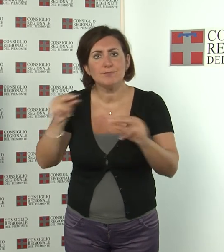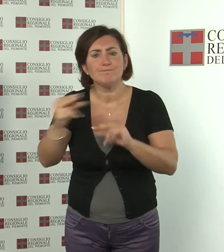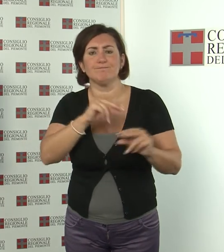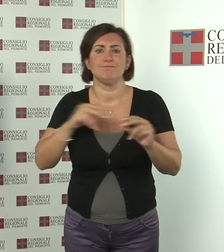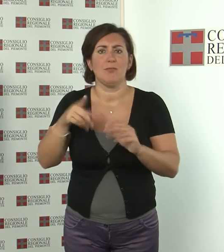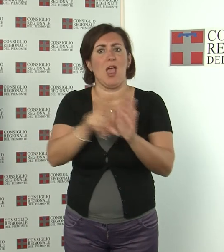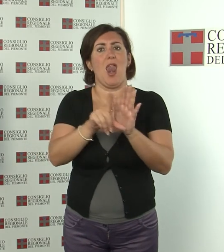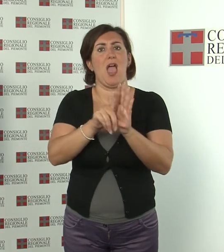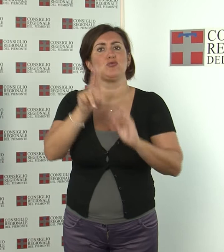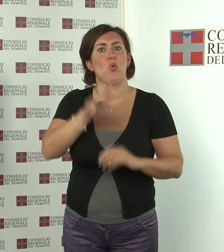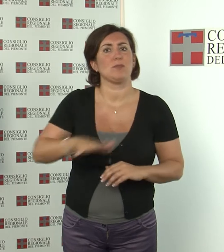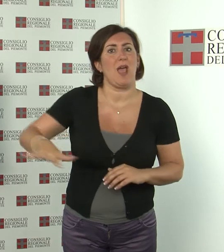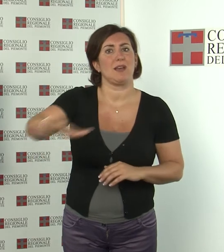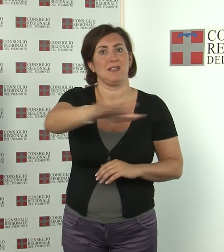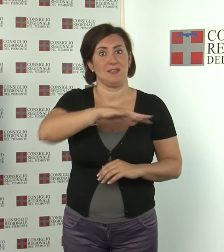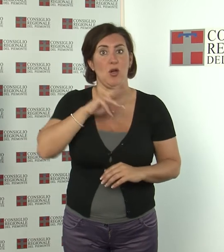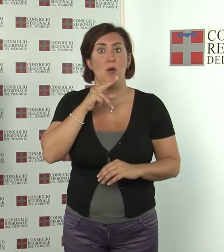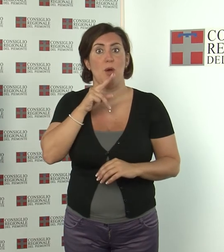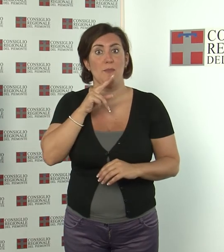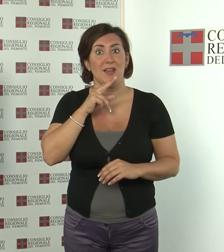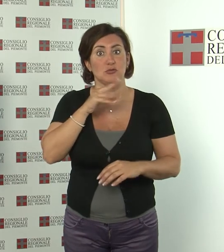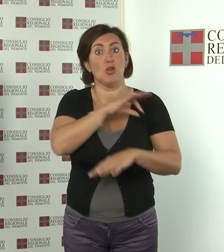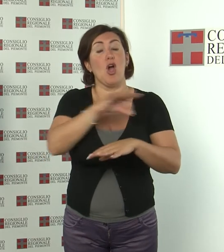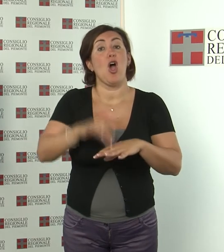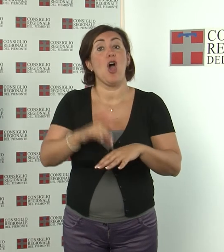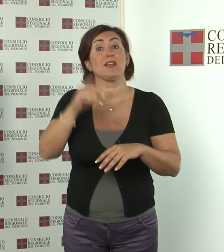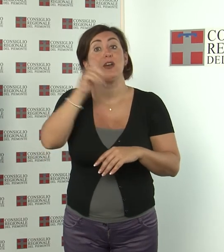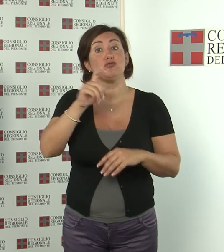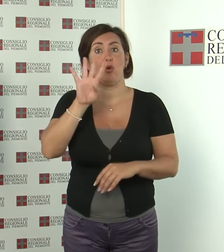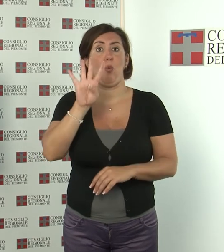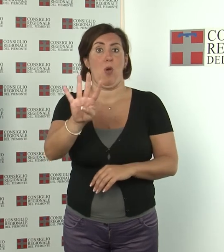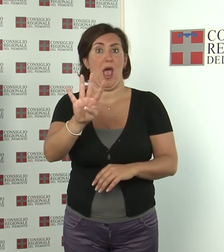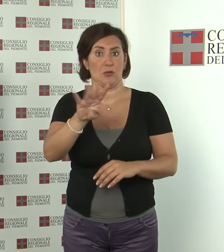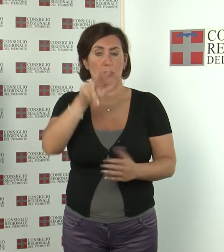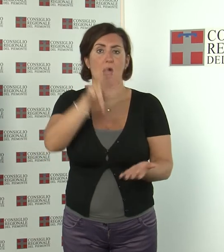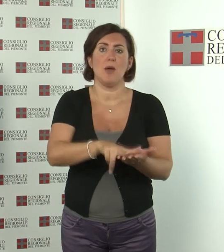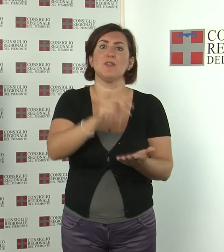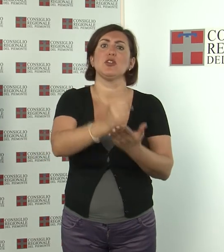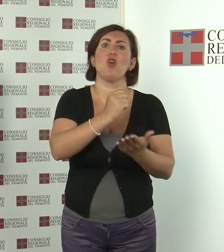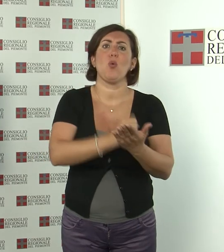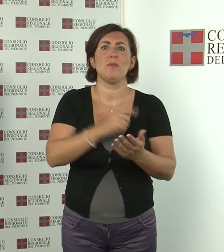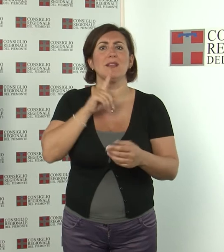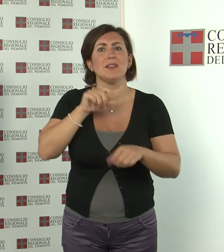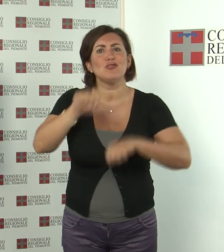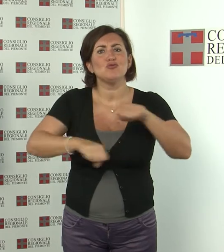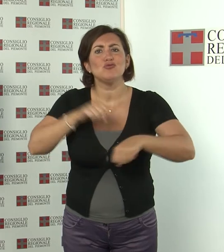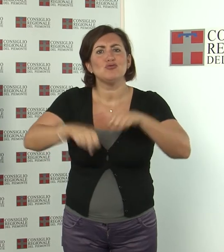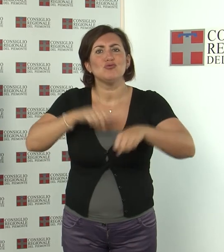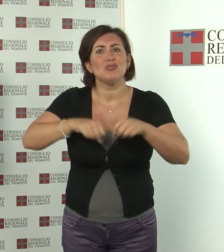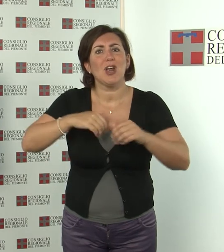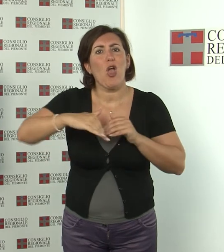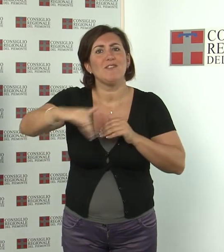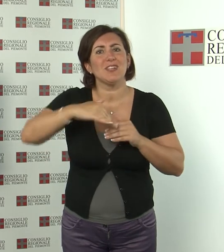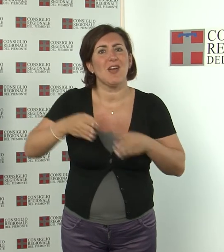ha discusso e votato quattro ordini del giorno approvati due documenti per la ciclovia del fiume Po sull'expo Milano 2015